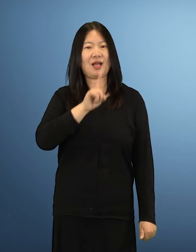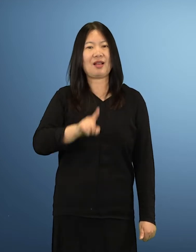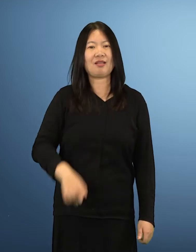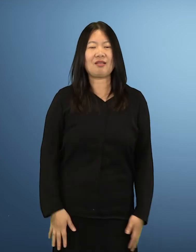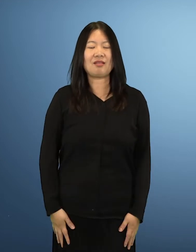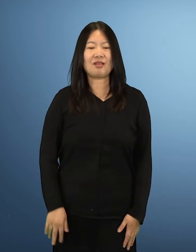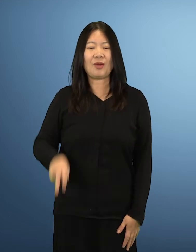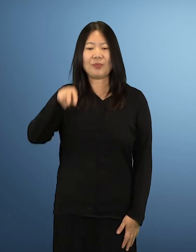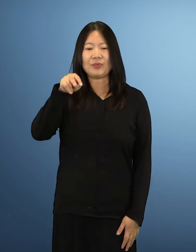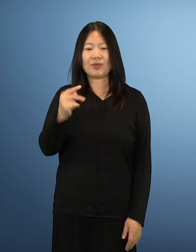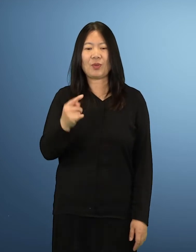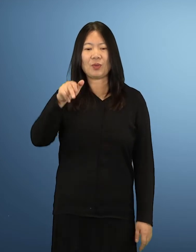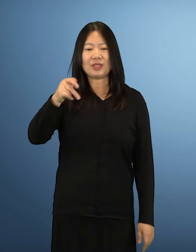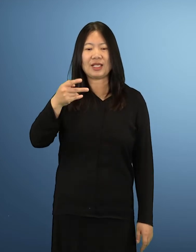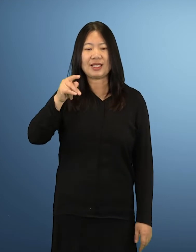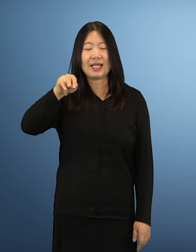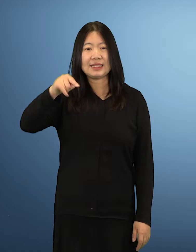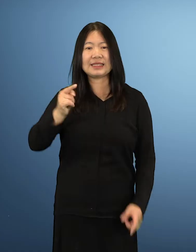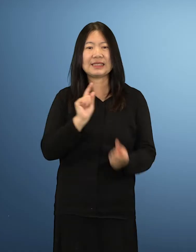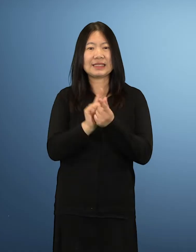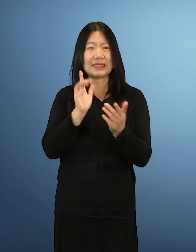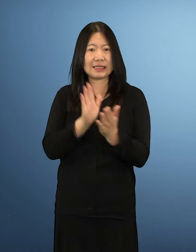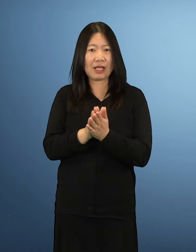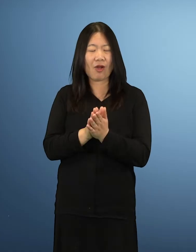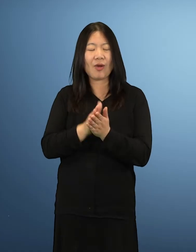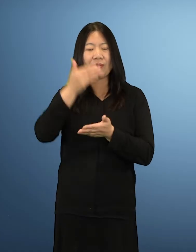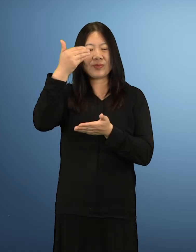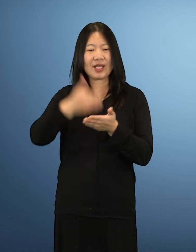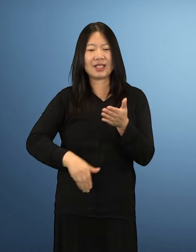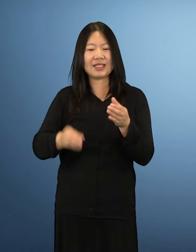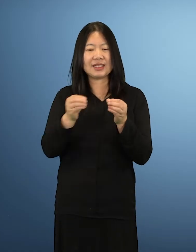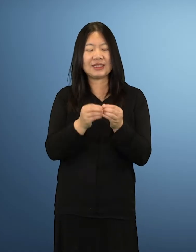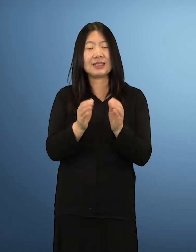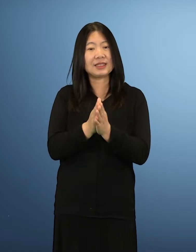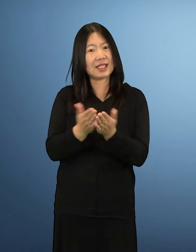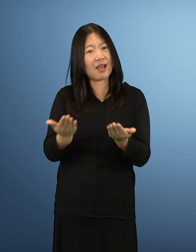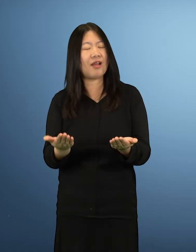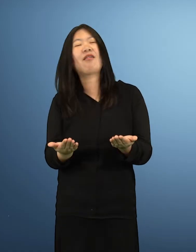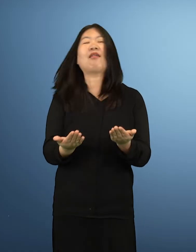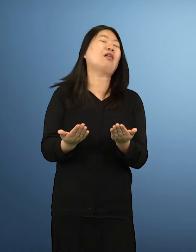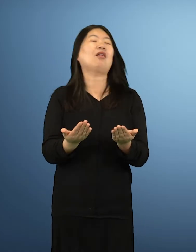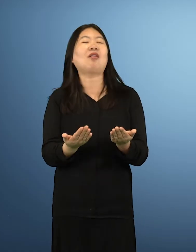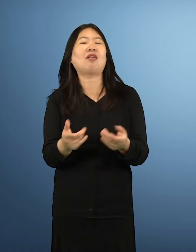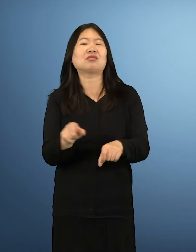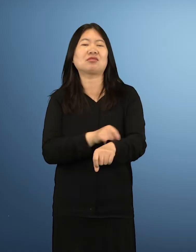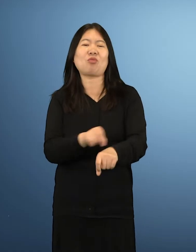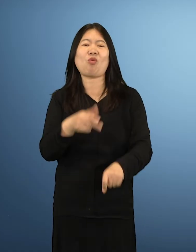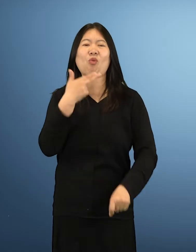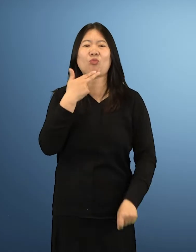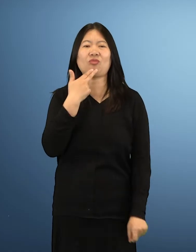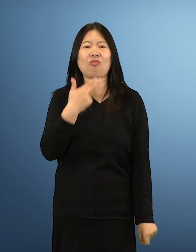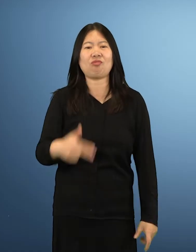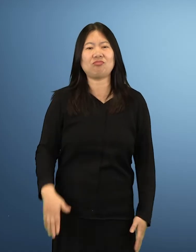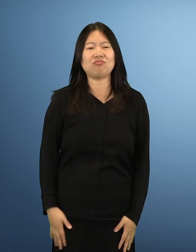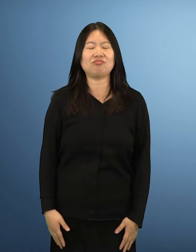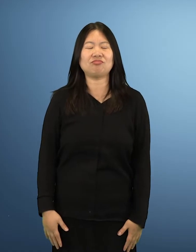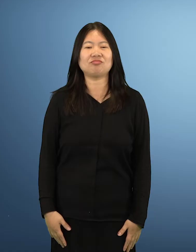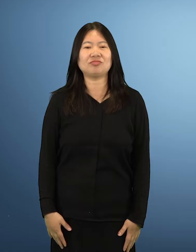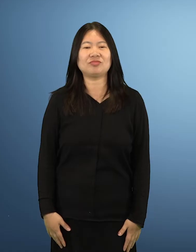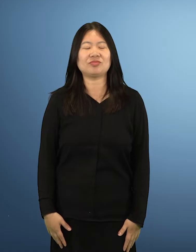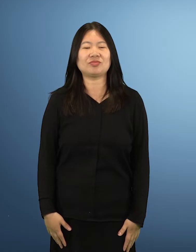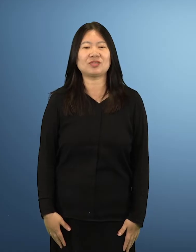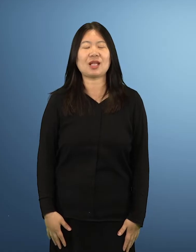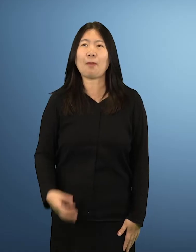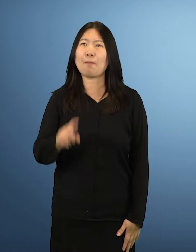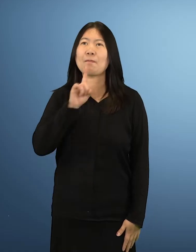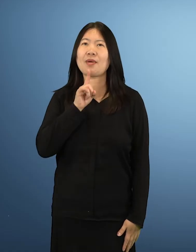그런데 소크라테스가 직접 남긴 글이나 저서가 딱히 없더라고요. 그가